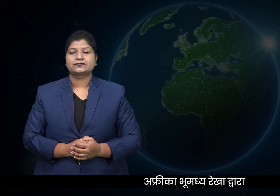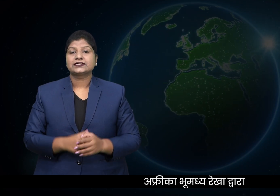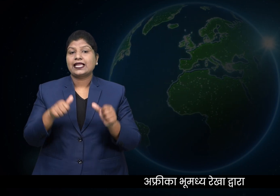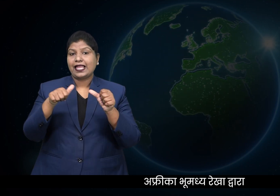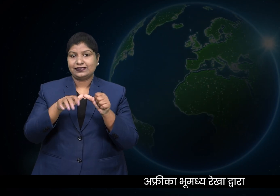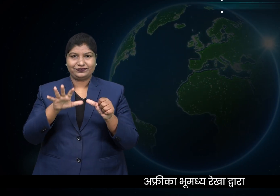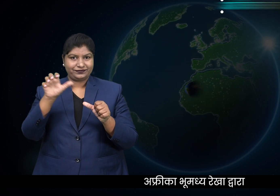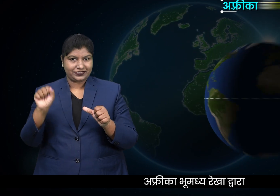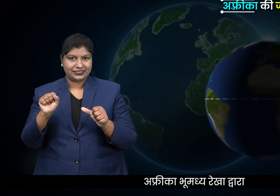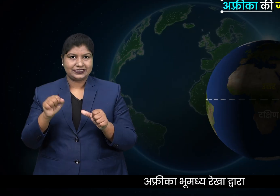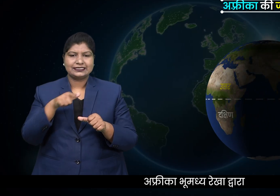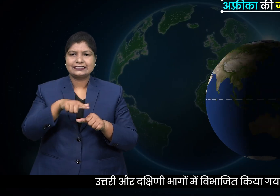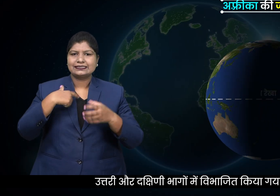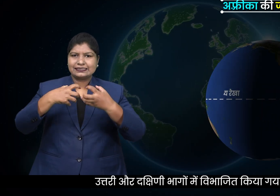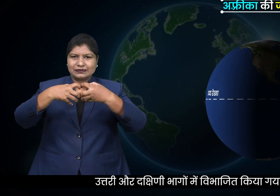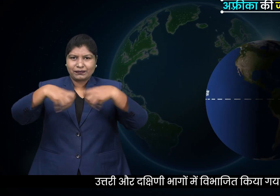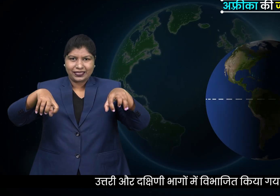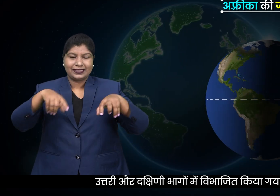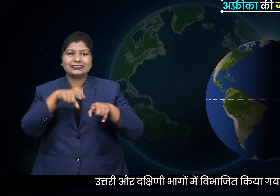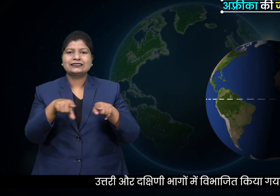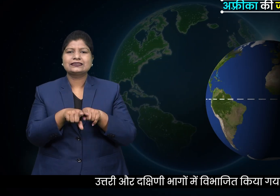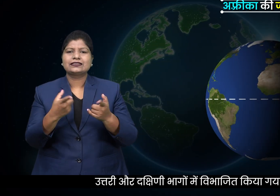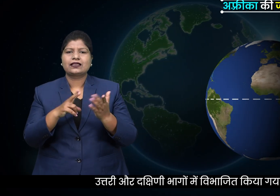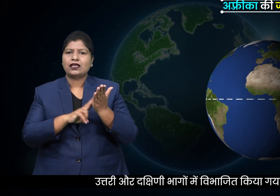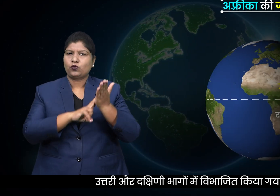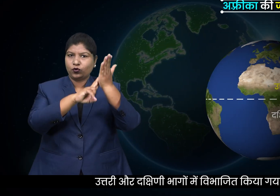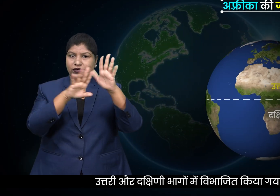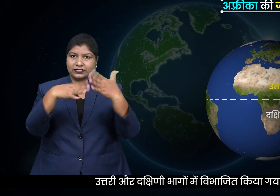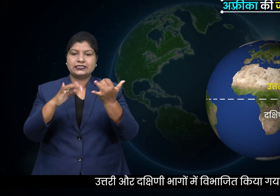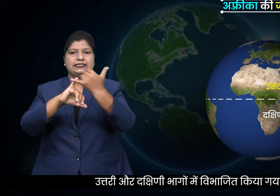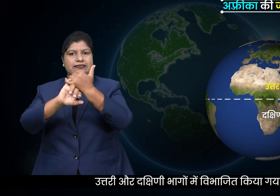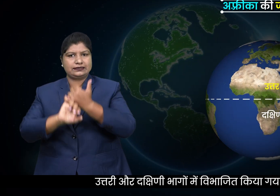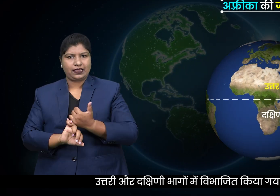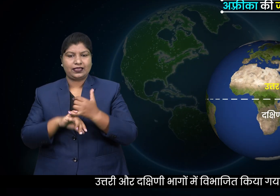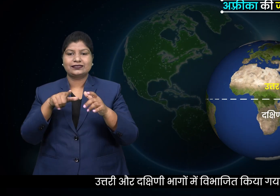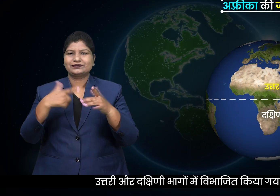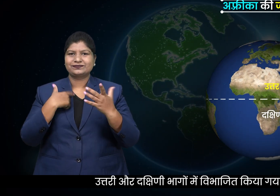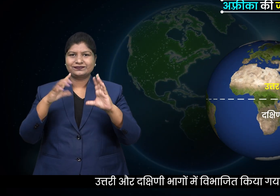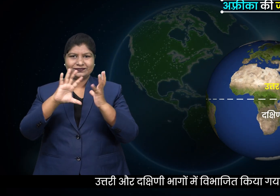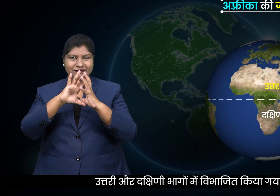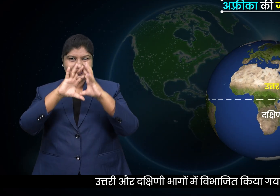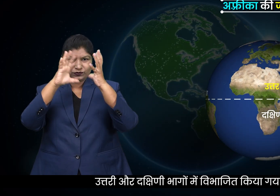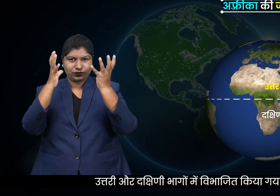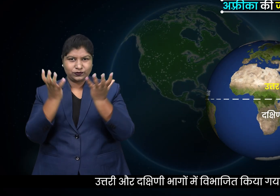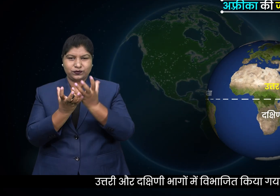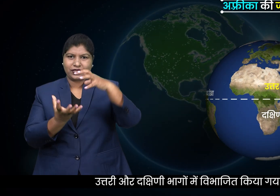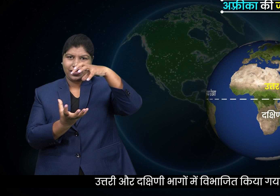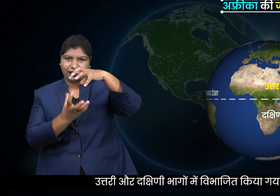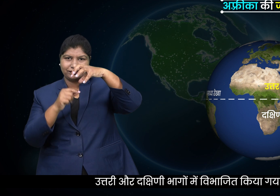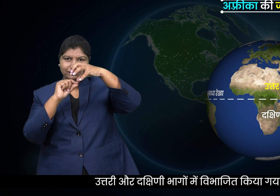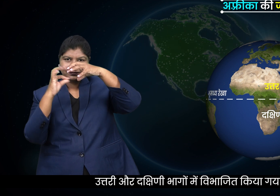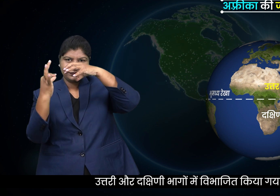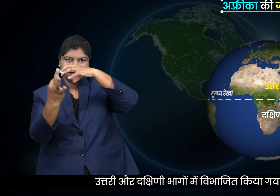अफ्रीका भूमध्य रेखा द्वारा उत्तरी और दक्षिणी भागों में विभाजित किया गया है।